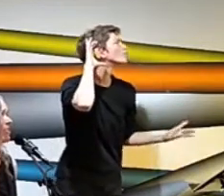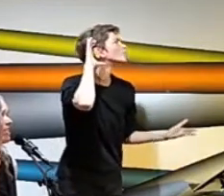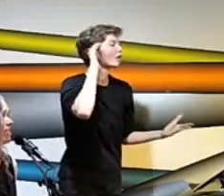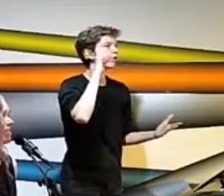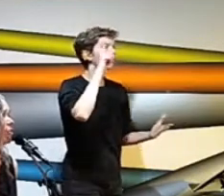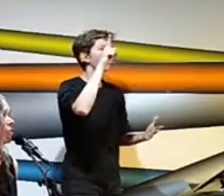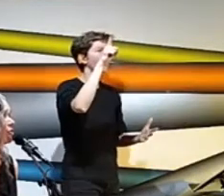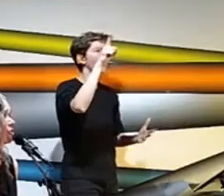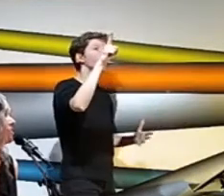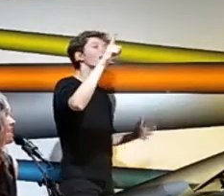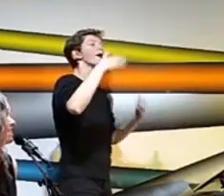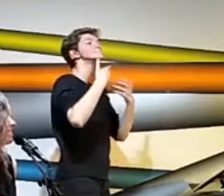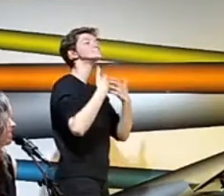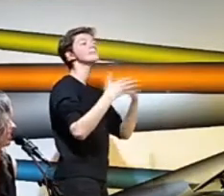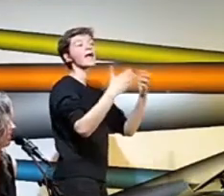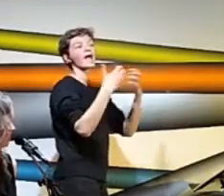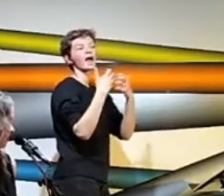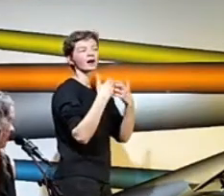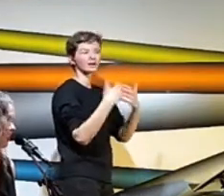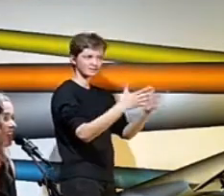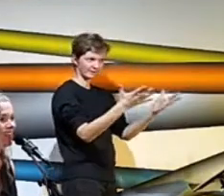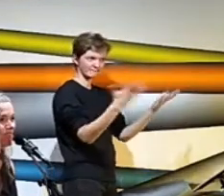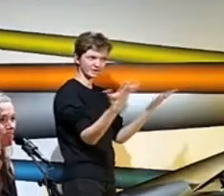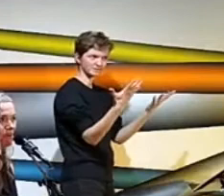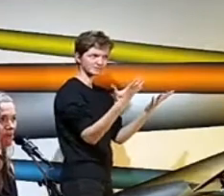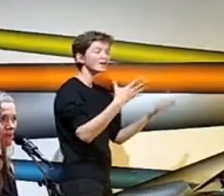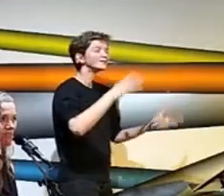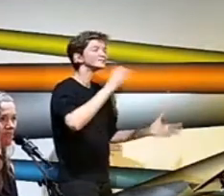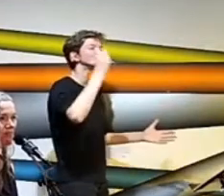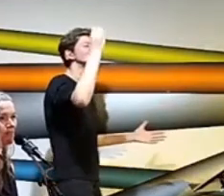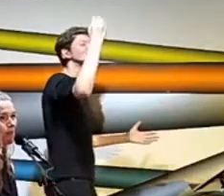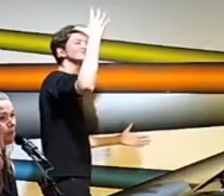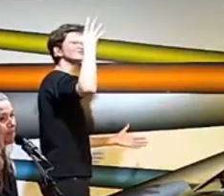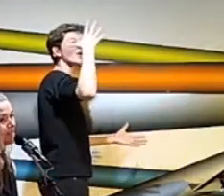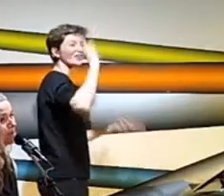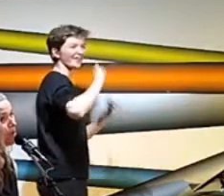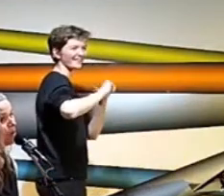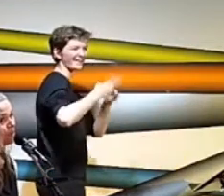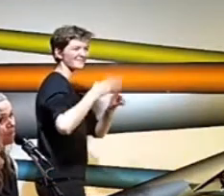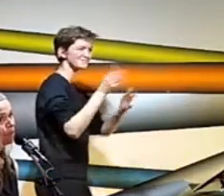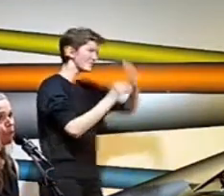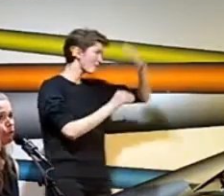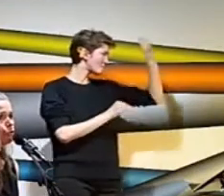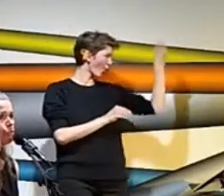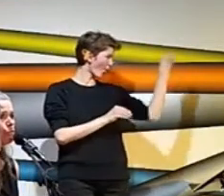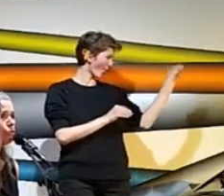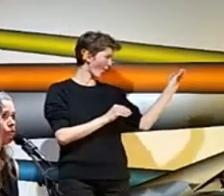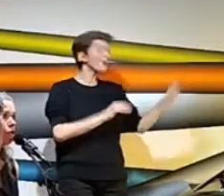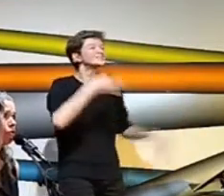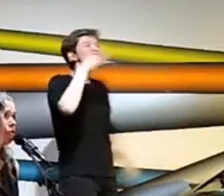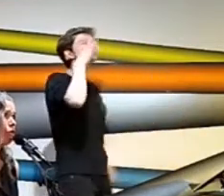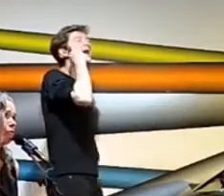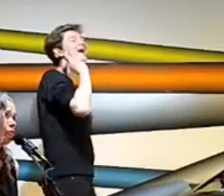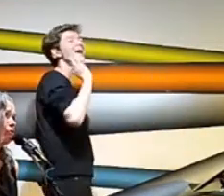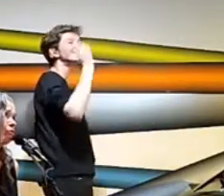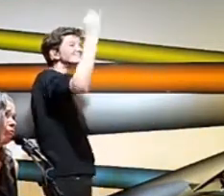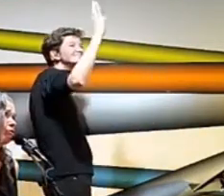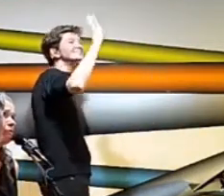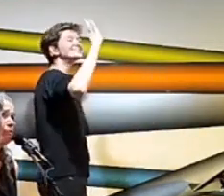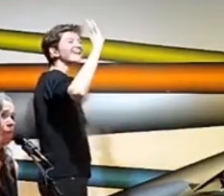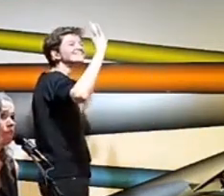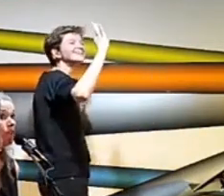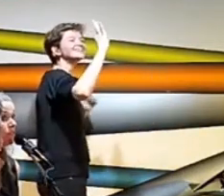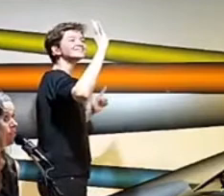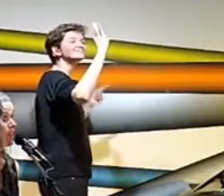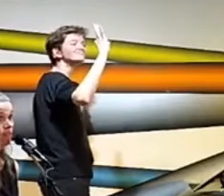auf dem Dach die ganze Nacht schon singen sie. Die Sonne hat ein Rendezvous mit dem Mond. Doch der Mond taucht nicht auf und die Sonne